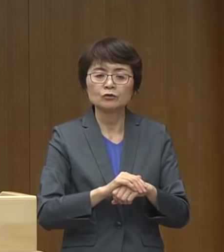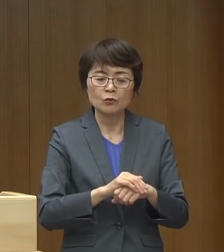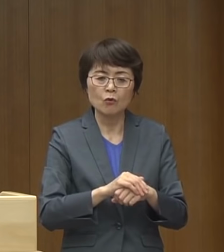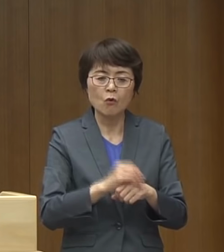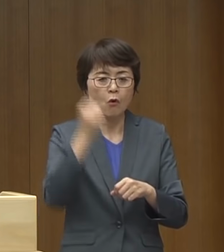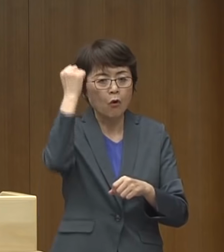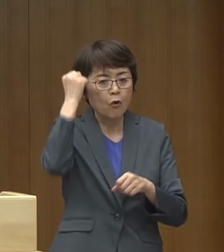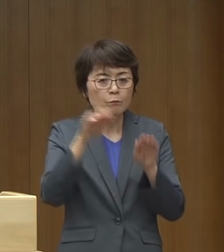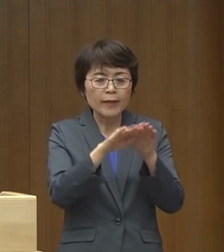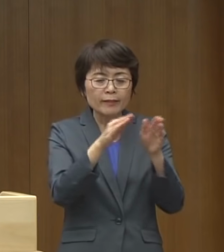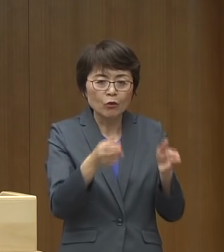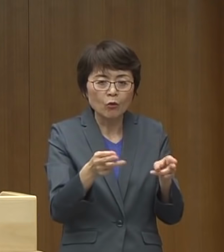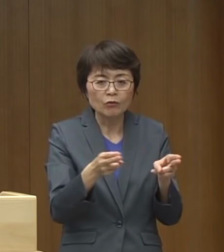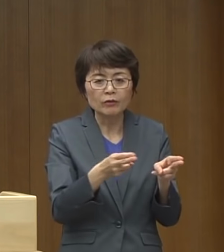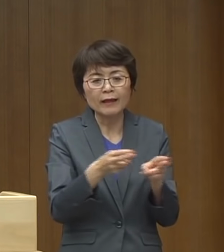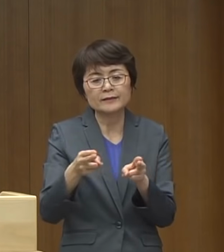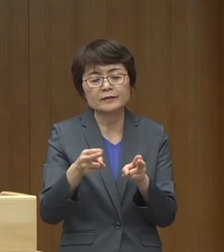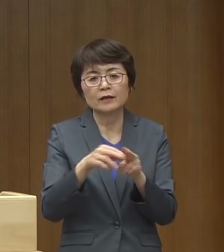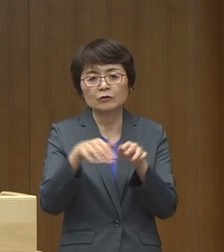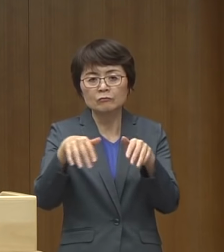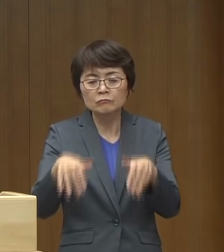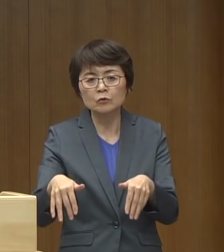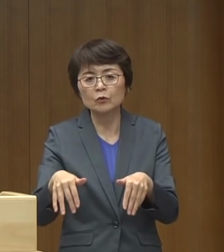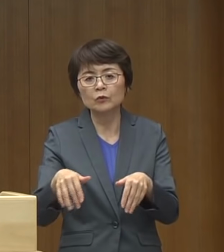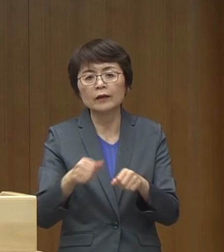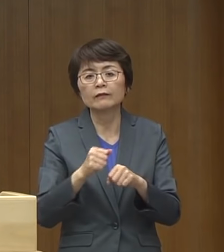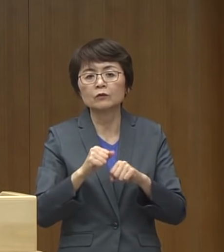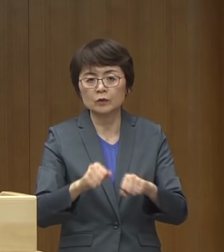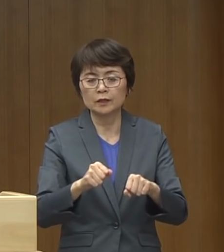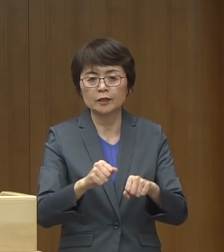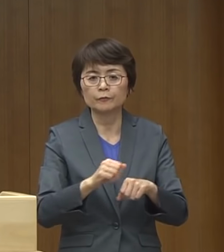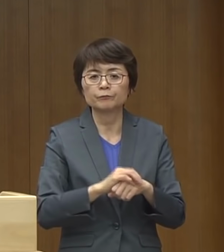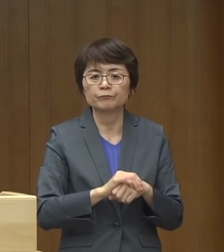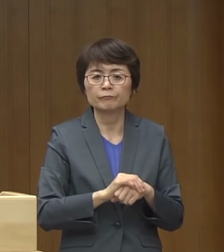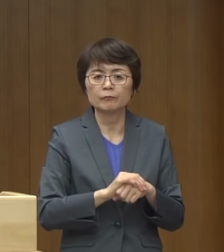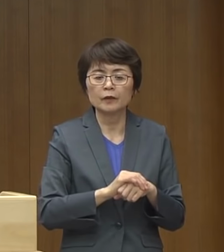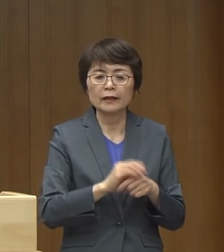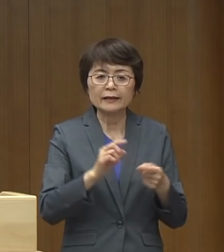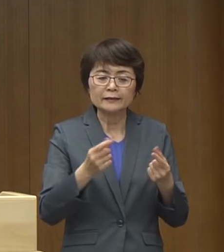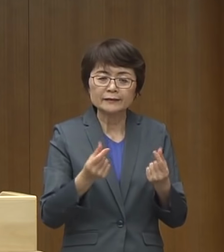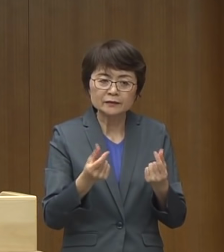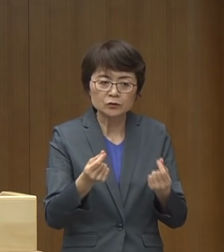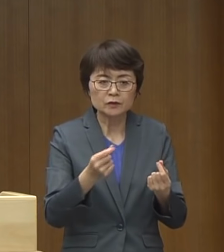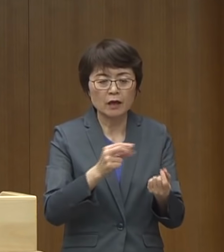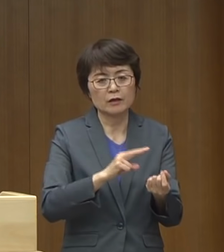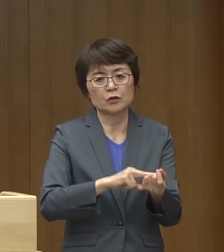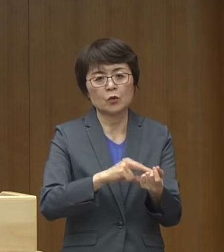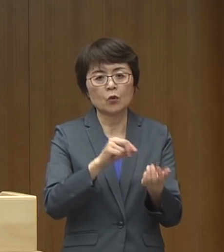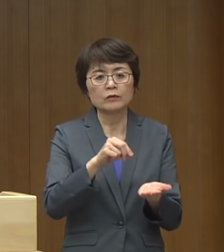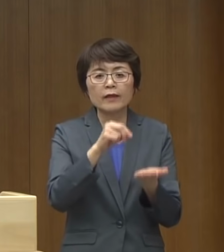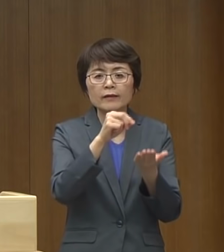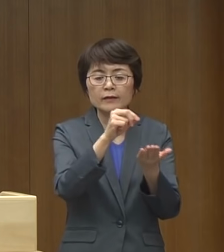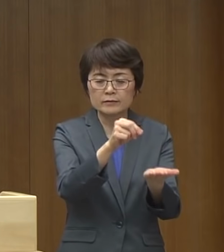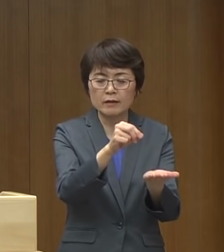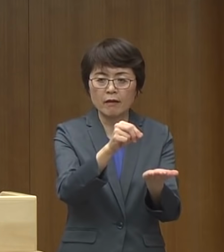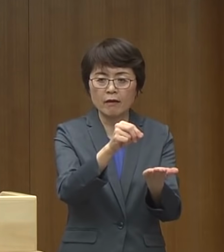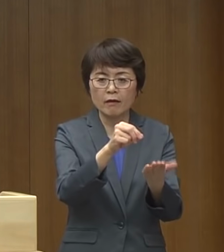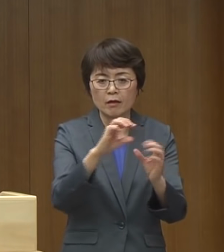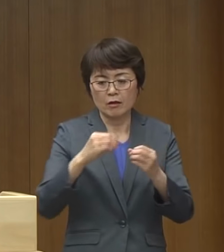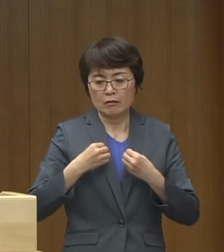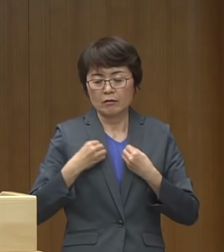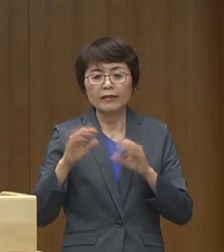体制を整えたことによって、適切な医療を提供したことによって、これは退院した方、要は陰性確認済みの